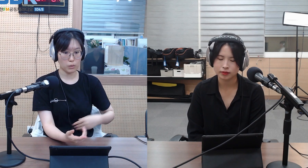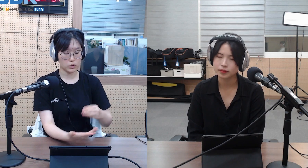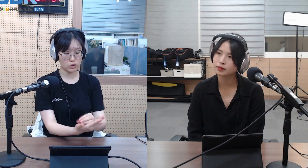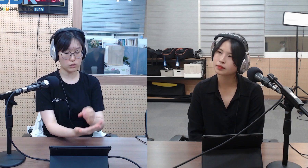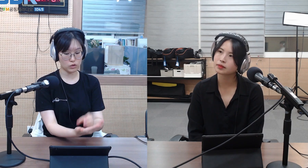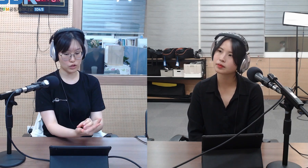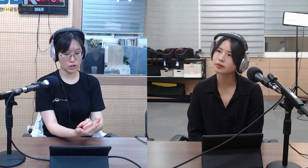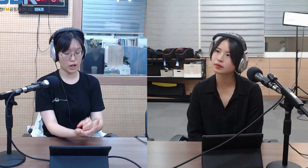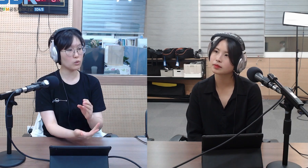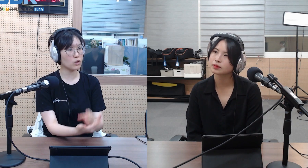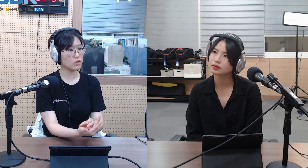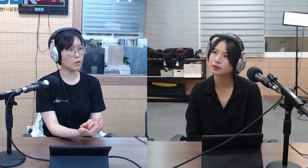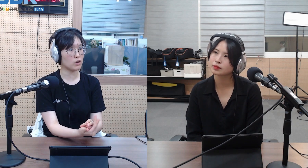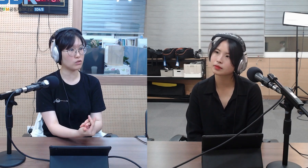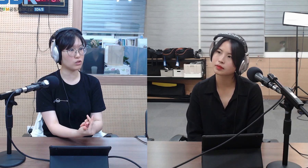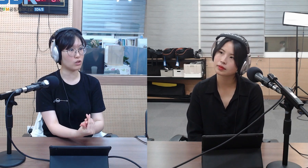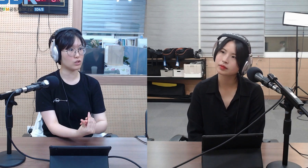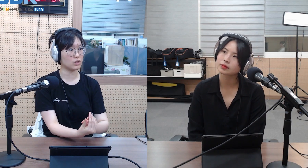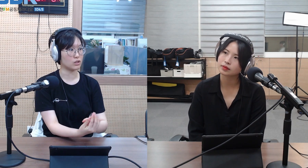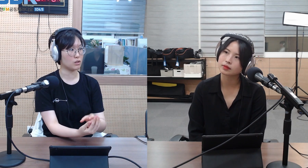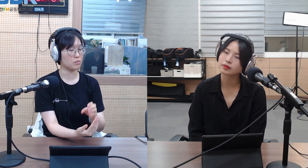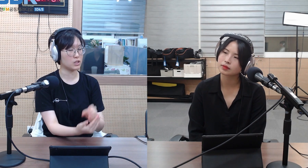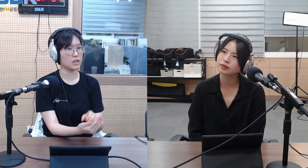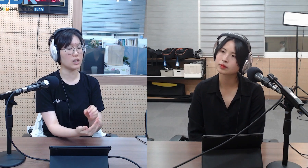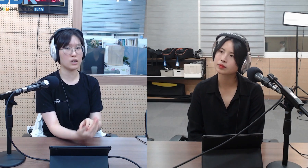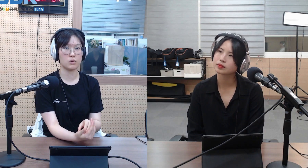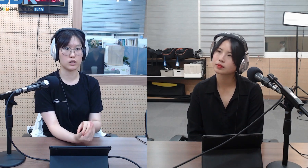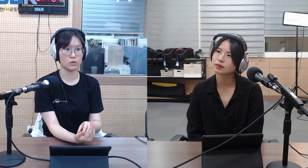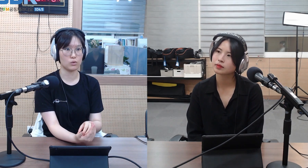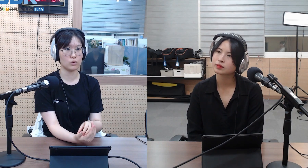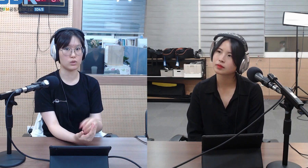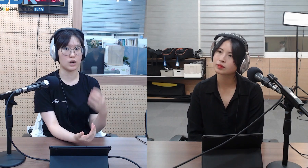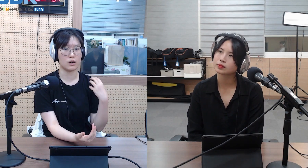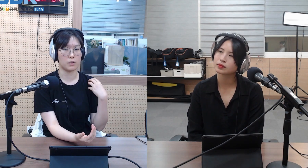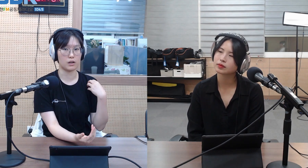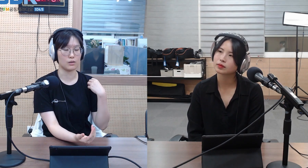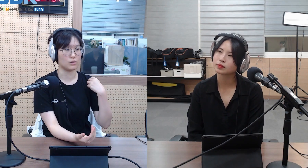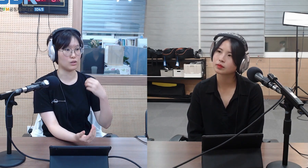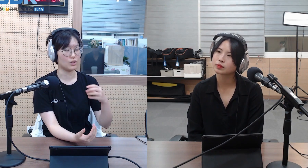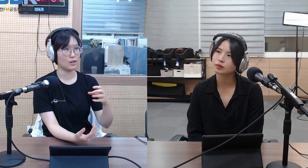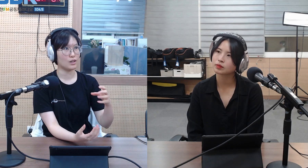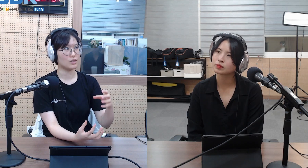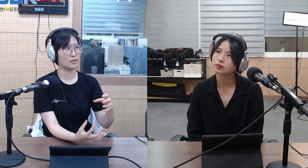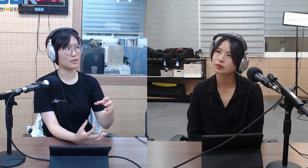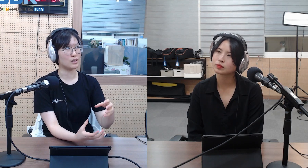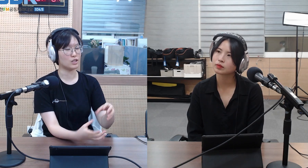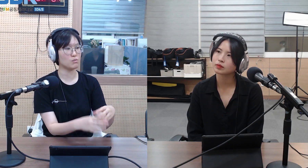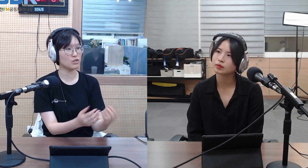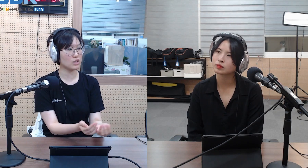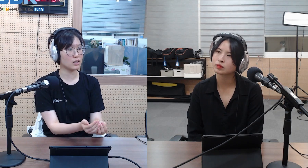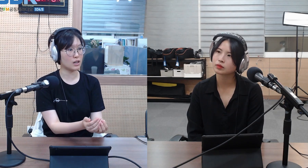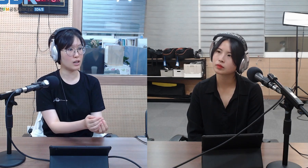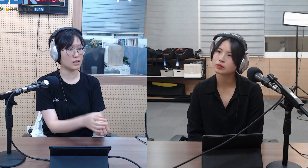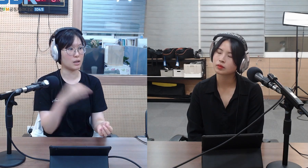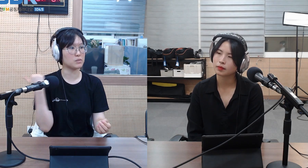법정 의무는 학교에서 배우는 거는 비장애인이 왔었고 제가 말한 거는 그 신문사나 잡지